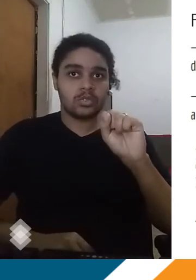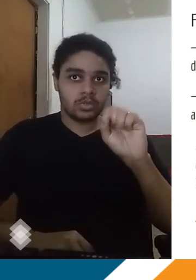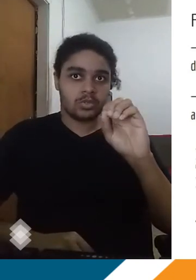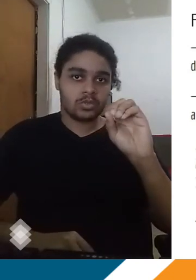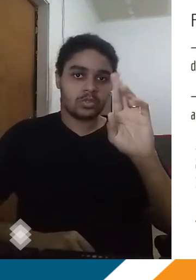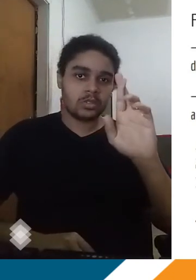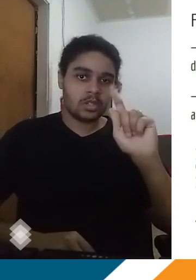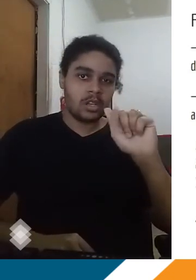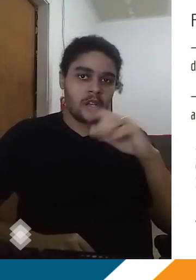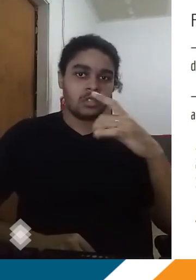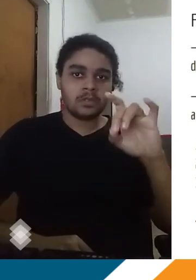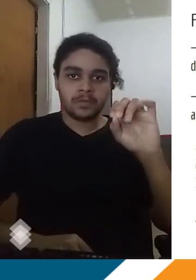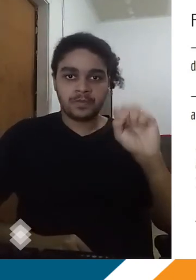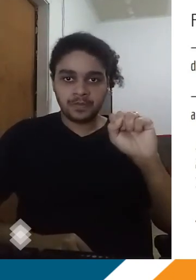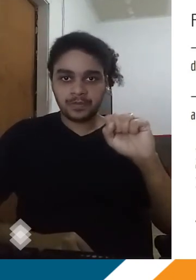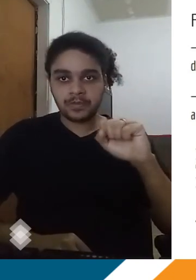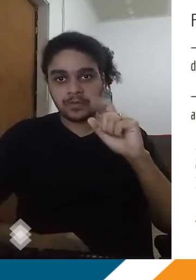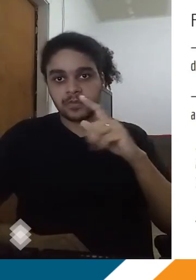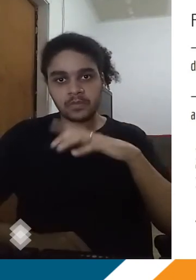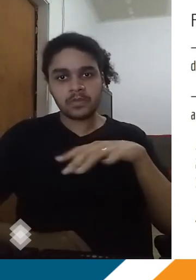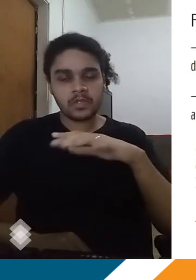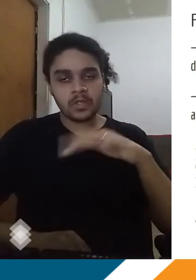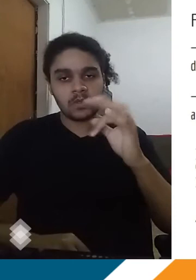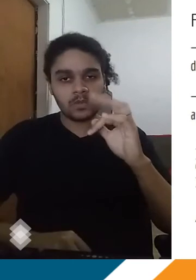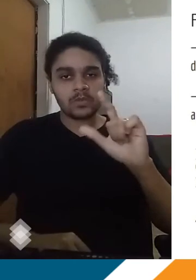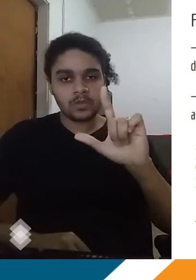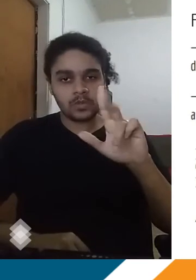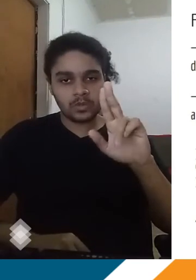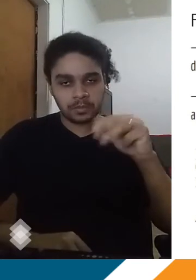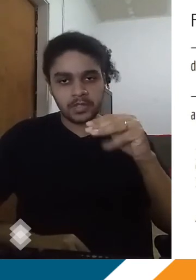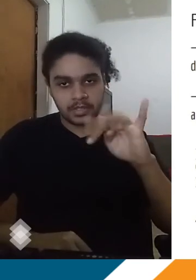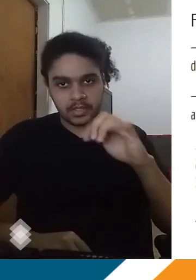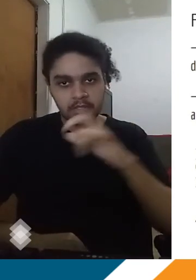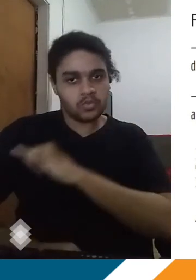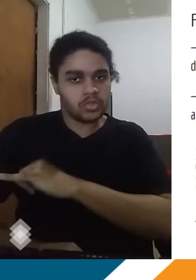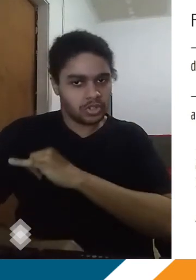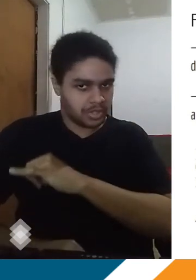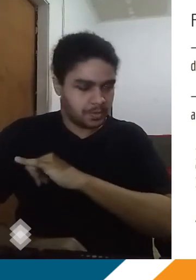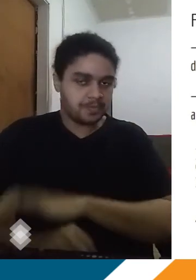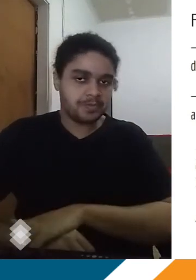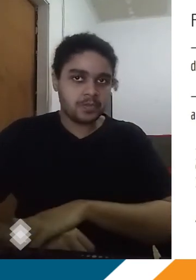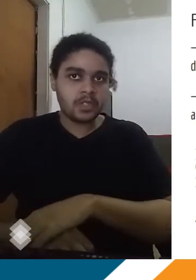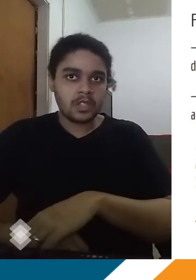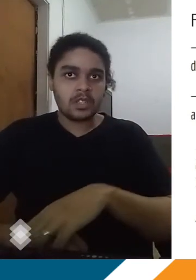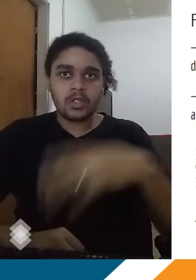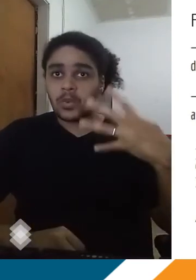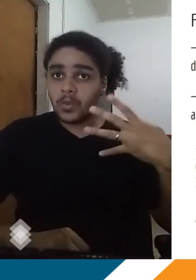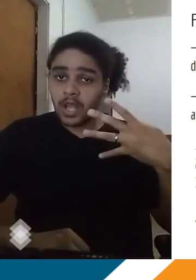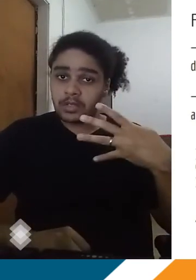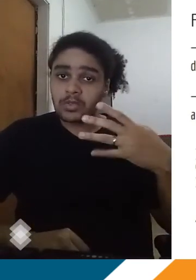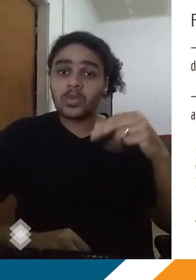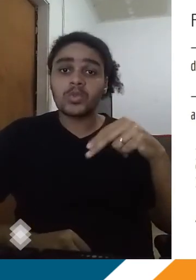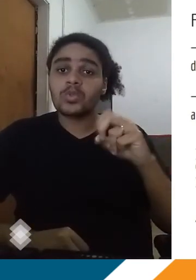essa é a Serra dos Órgãos, que é a parte, né, que abrange o território fluminense, o território do Rio de Janeiro, da Serra